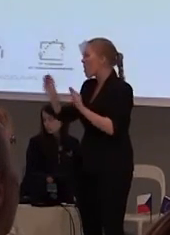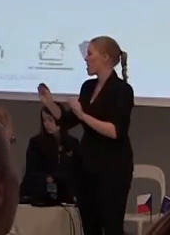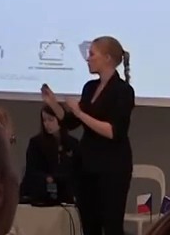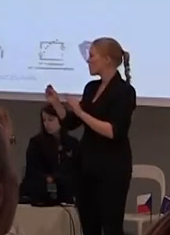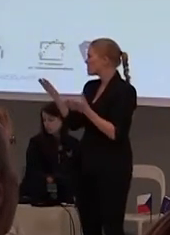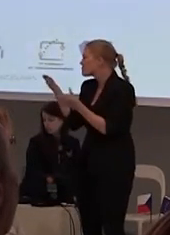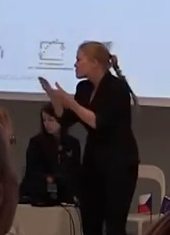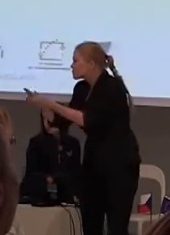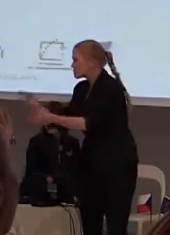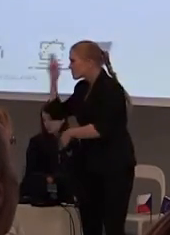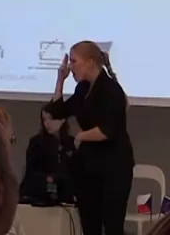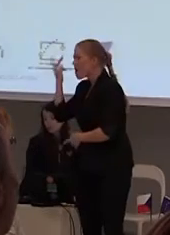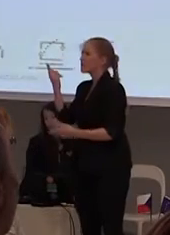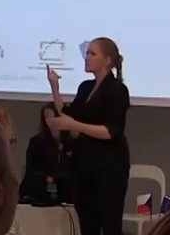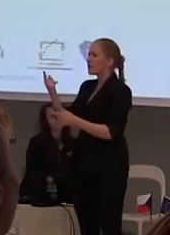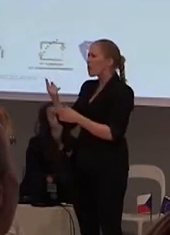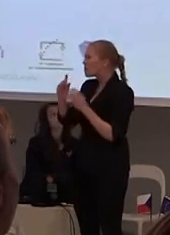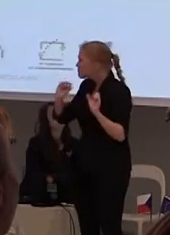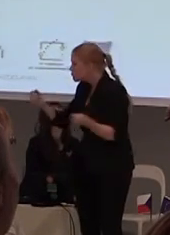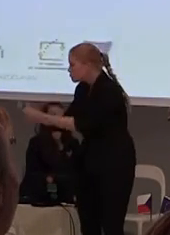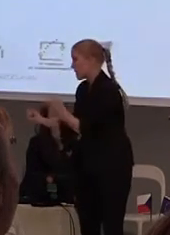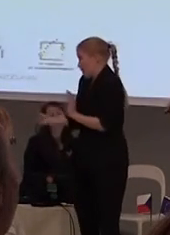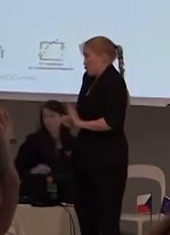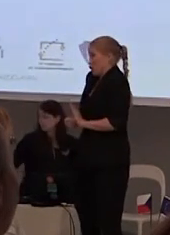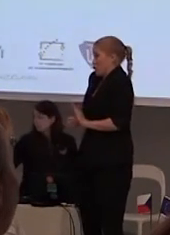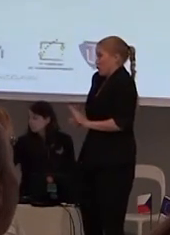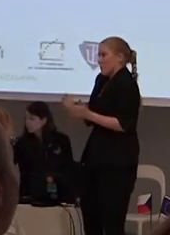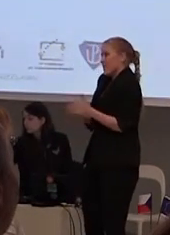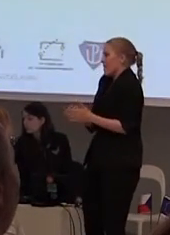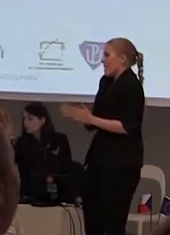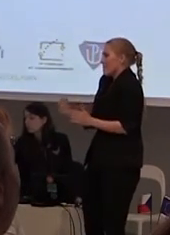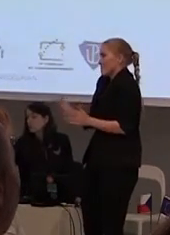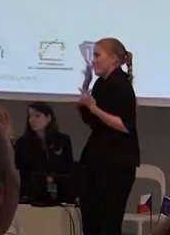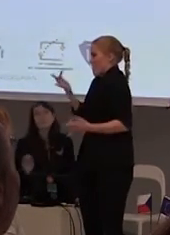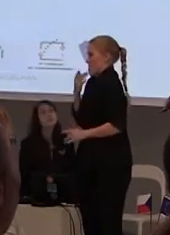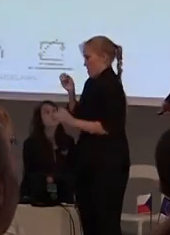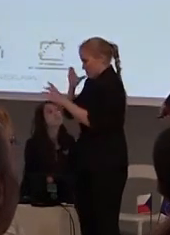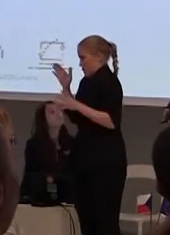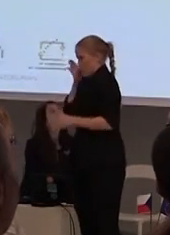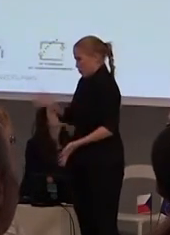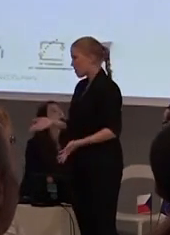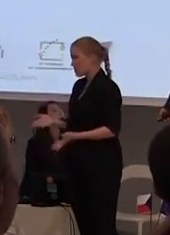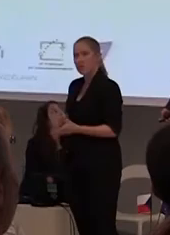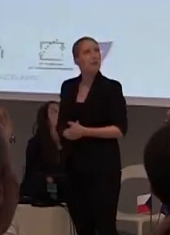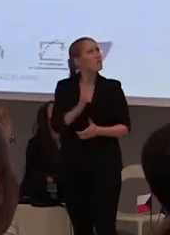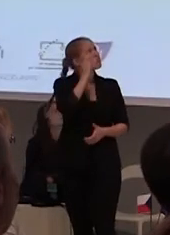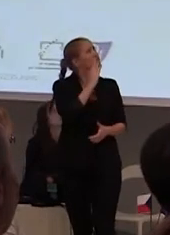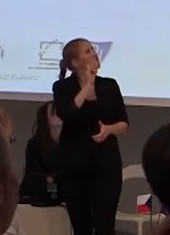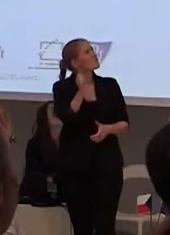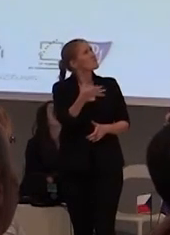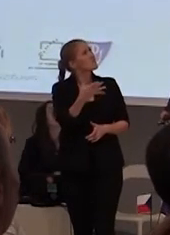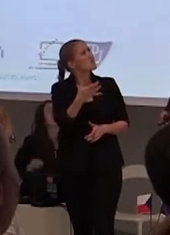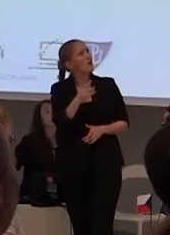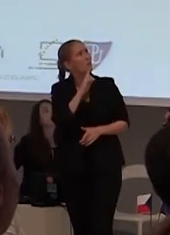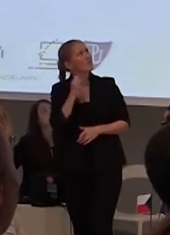dneska v workshopech. A já teď velice krátce můžu vás poprosit, že to skutečně nejde.